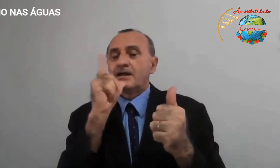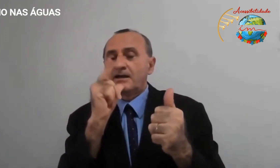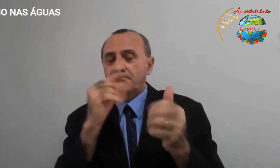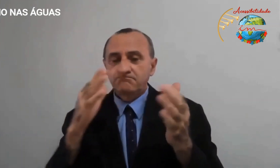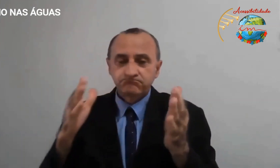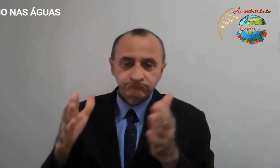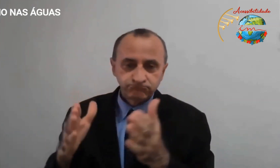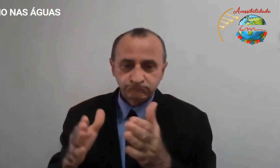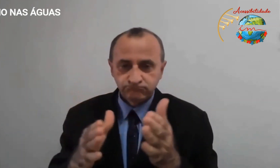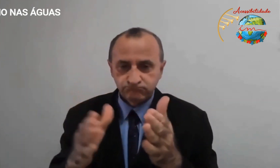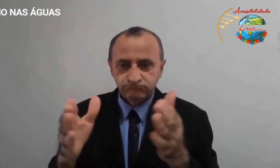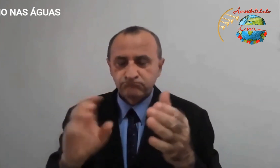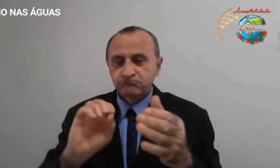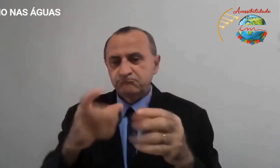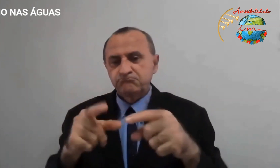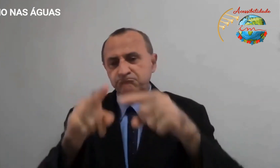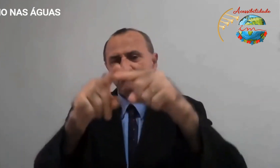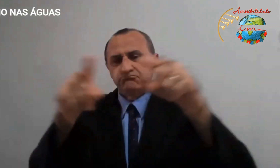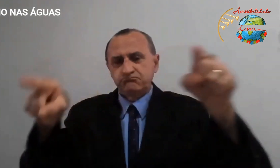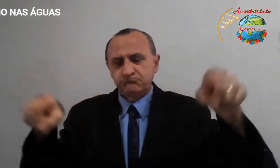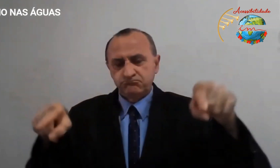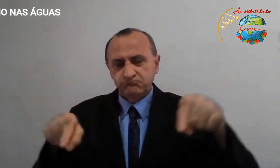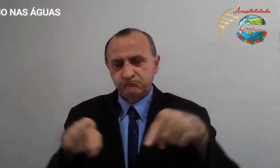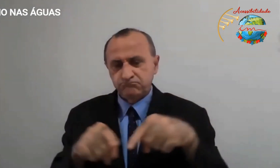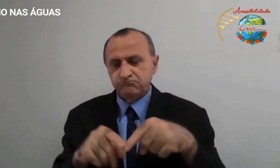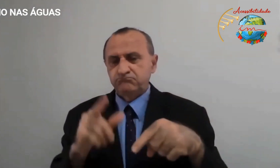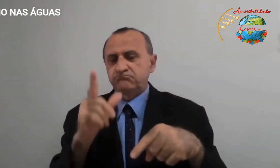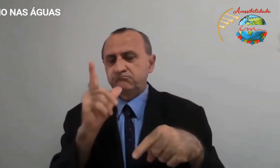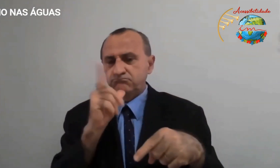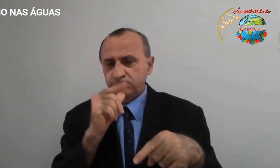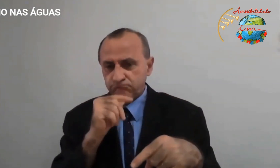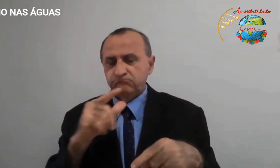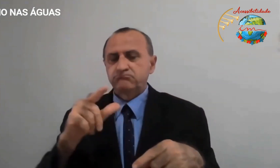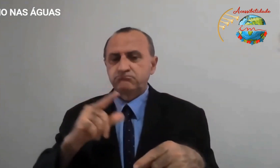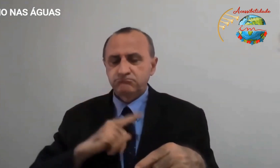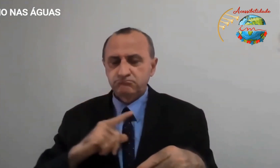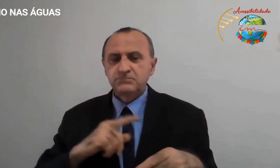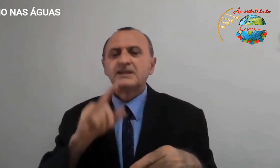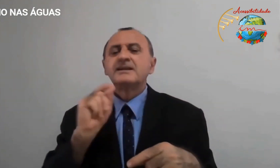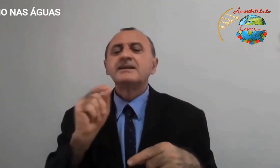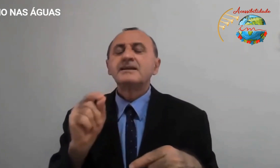nas águas, às vezes num rio, em uma piscina.